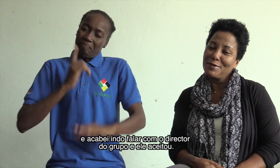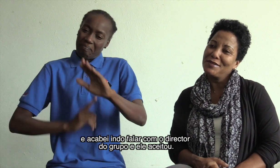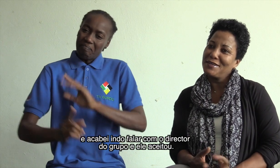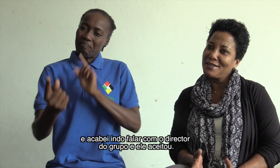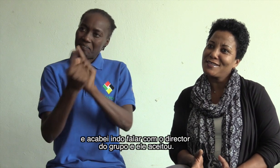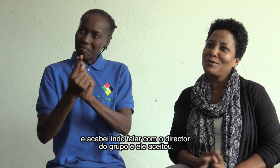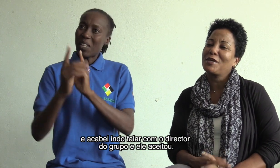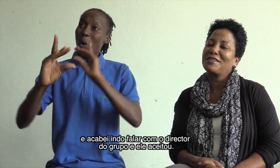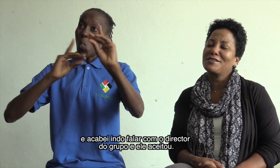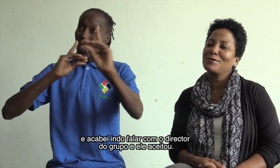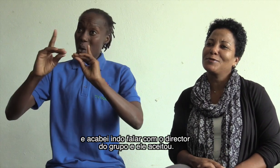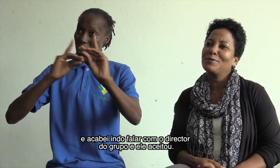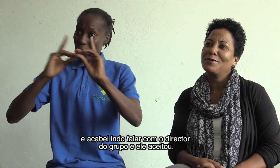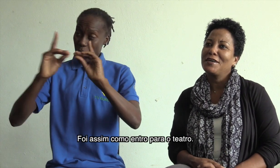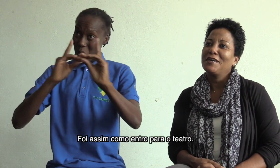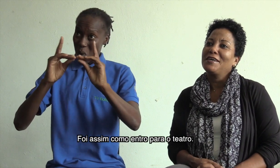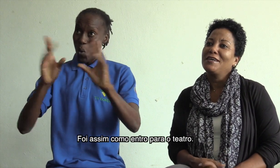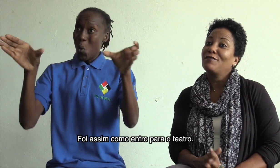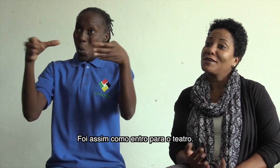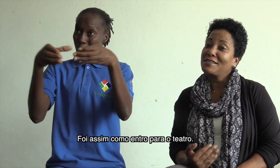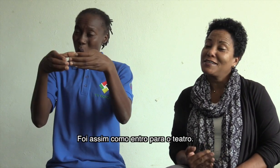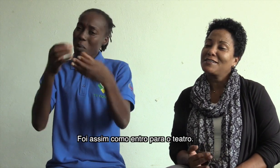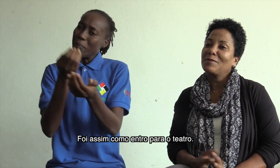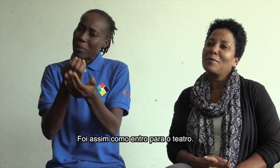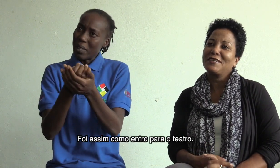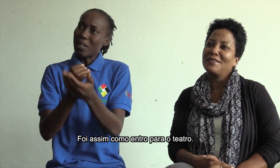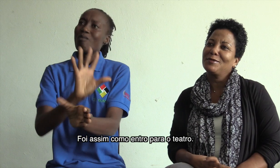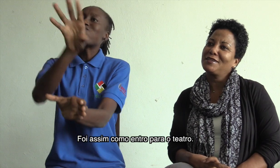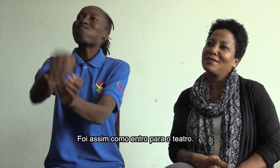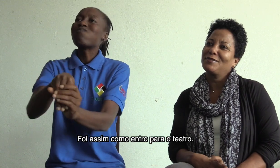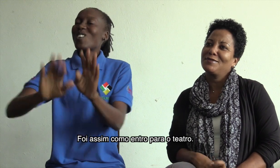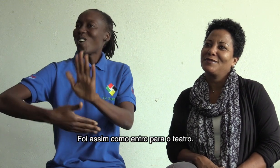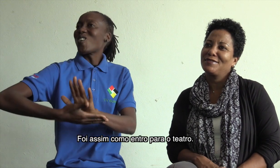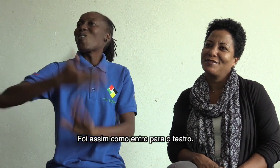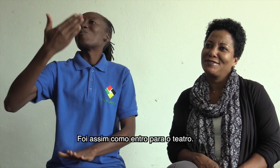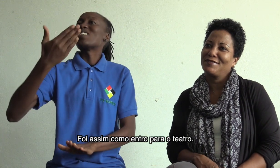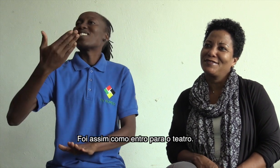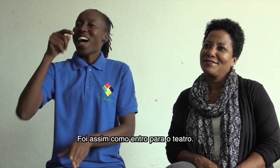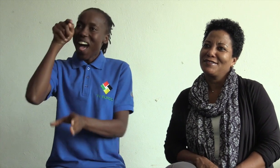grupo e ele aceitou que entrasse no grupo. E foi assim essa minha partida no teatro.